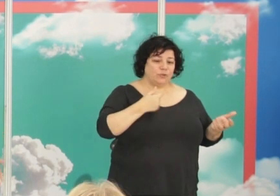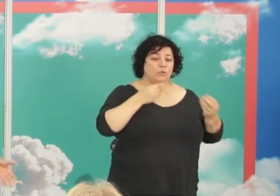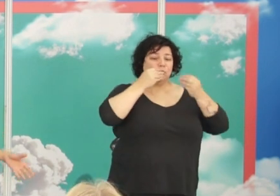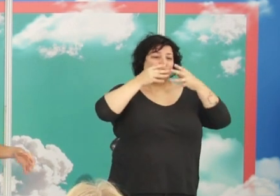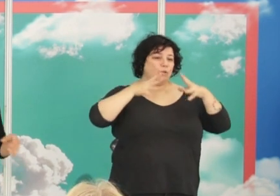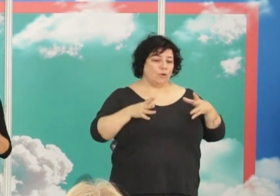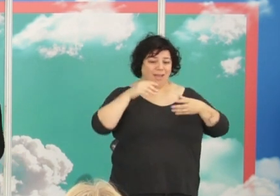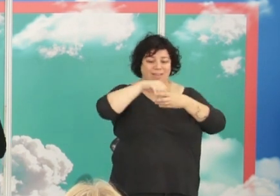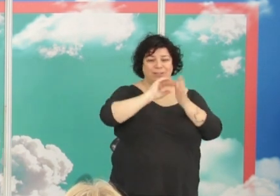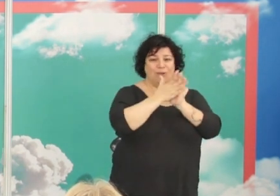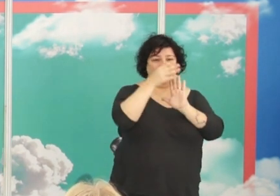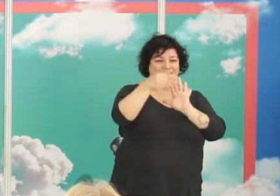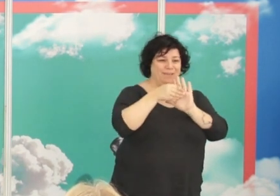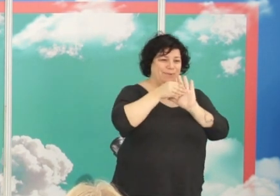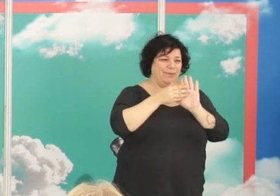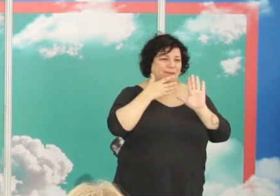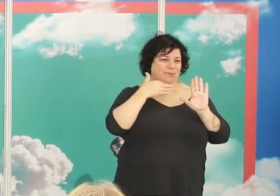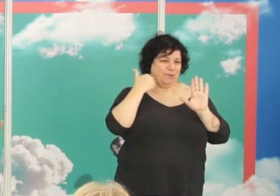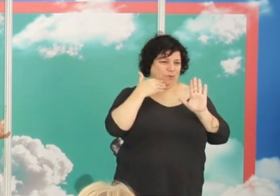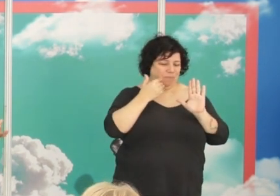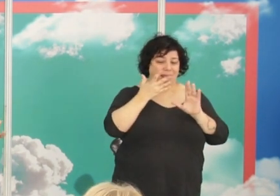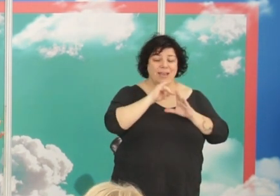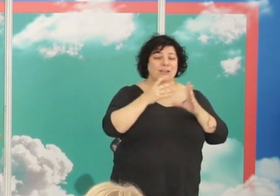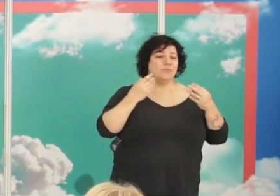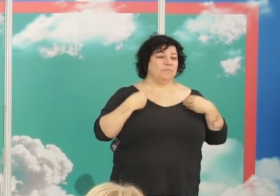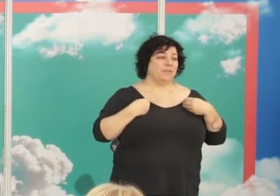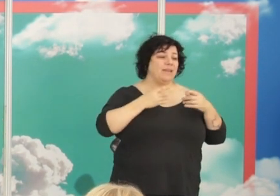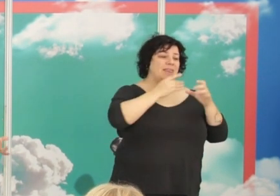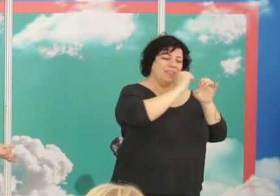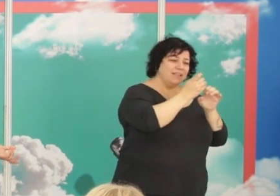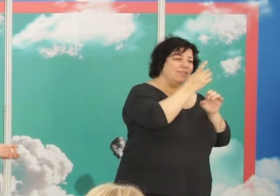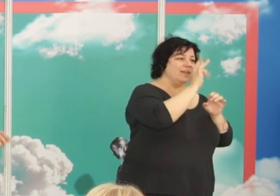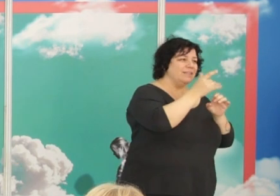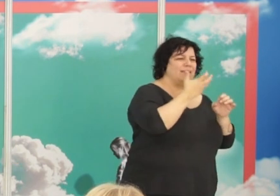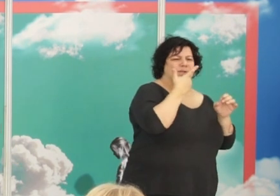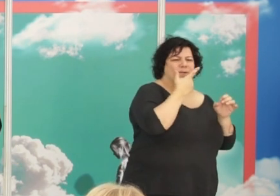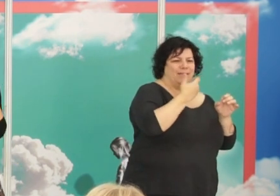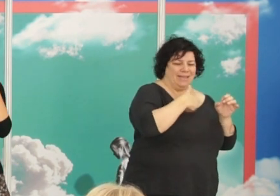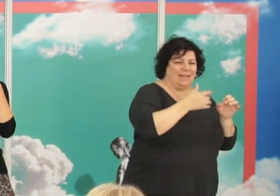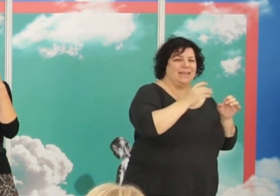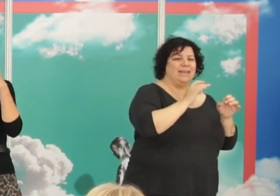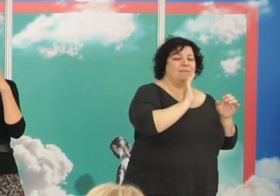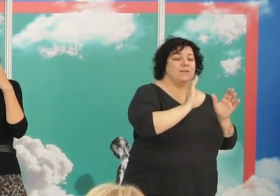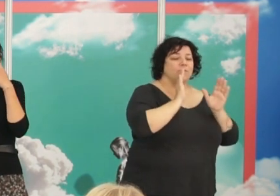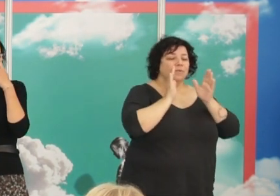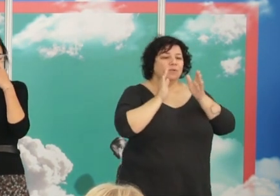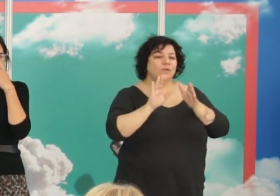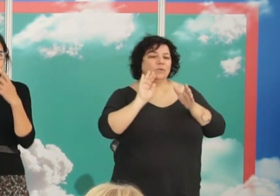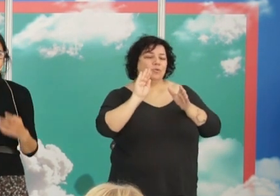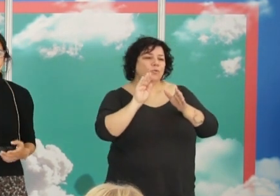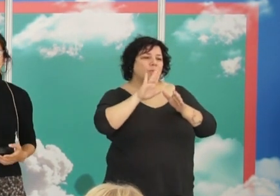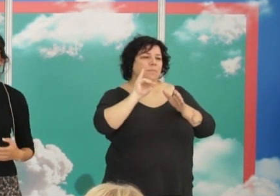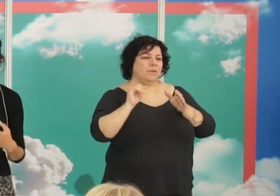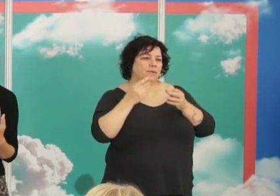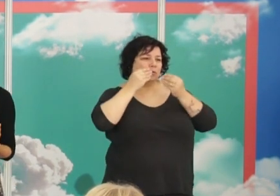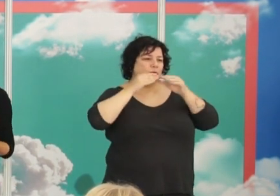historia en ese libro donde está su biografía científica pero esa la conocíamos pero hay una parte de la historia de Pío